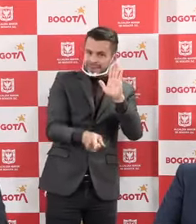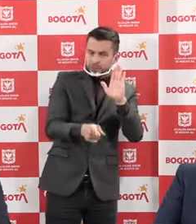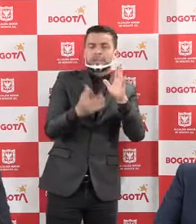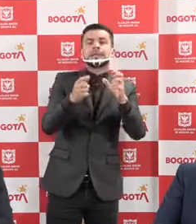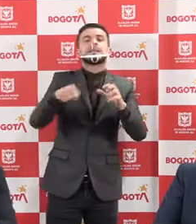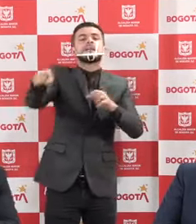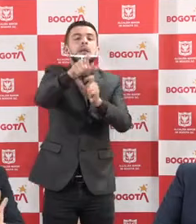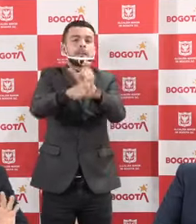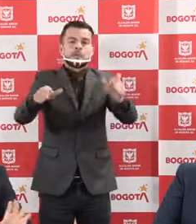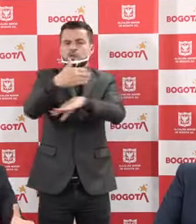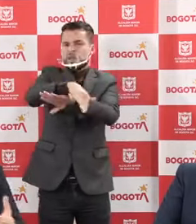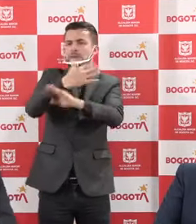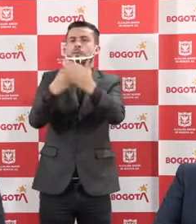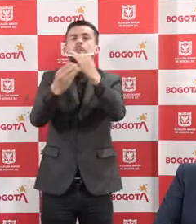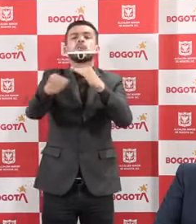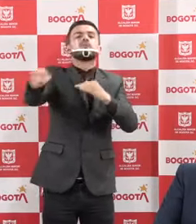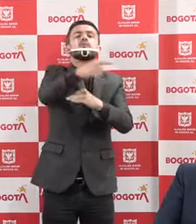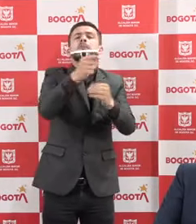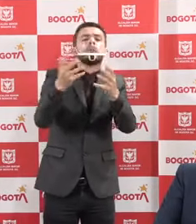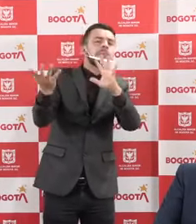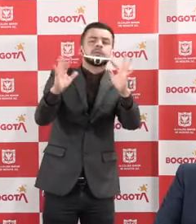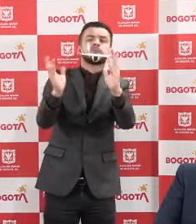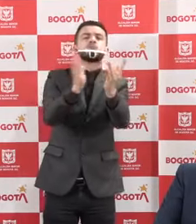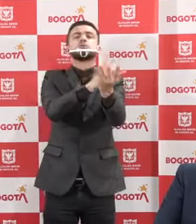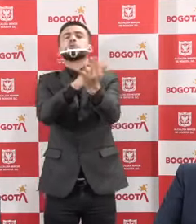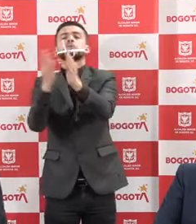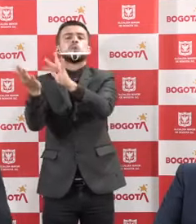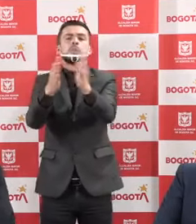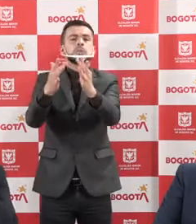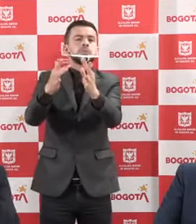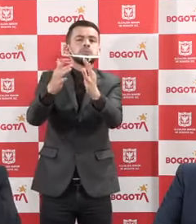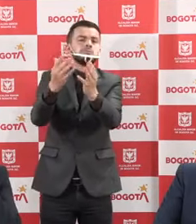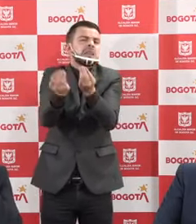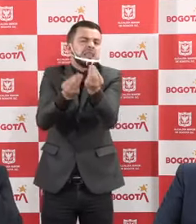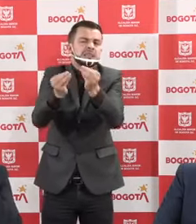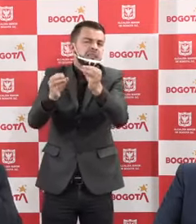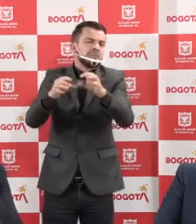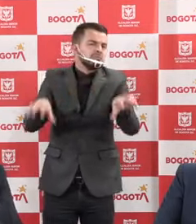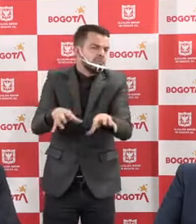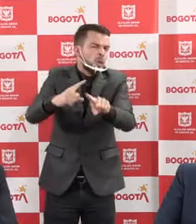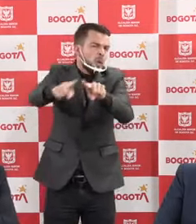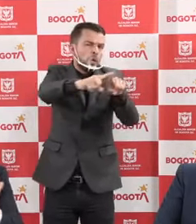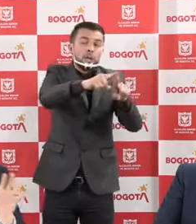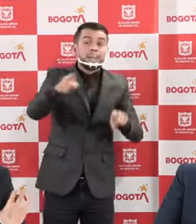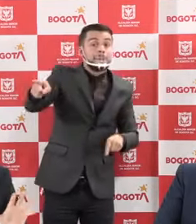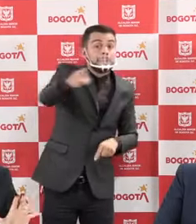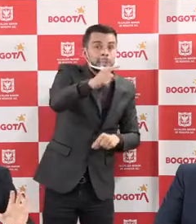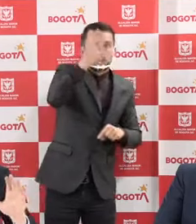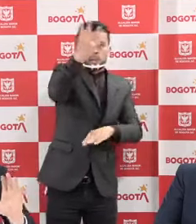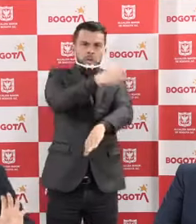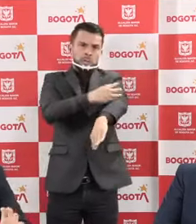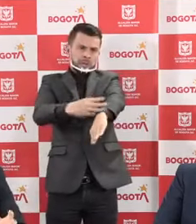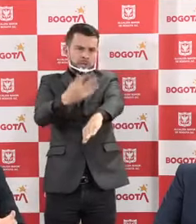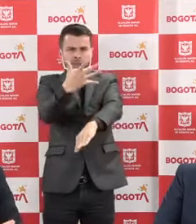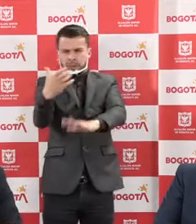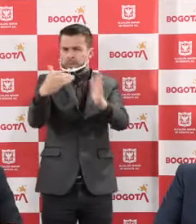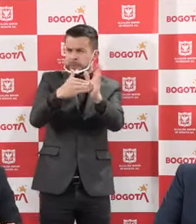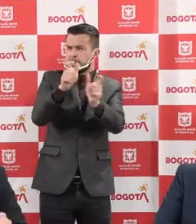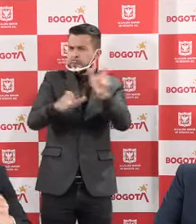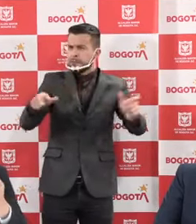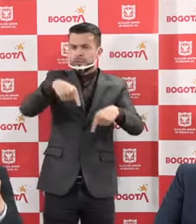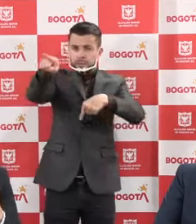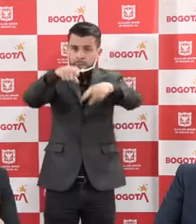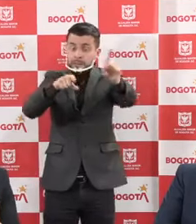calles con interacciones debemos aprovechar mucho mejor el fin de semana y debemos también aprovechar los distintos horarios y no podemos salir todos al